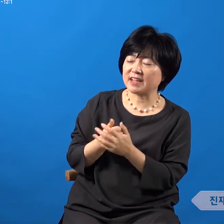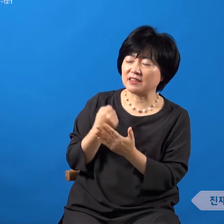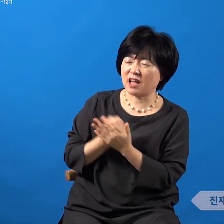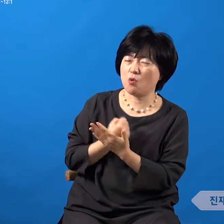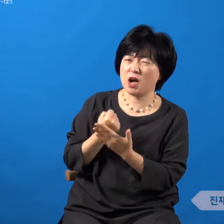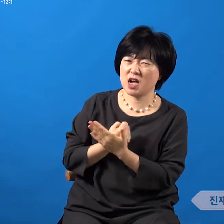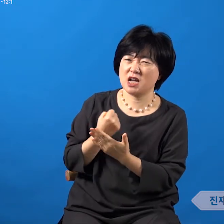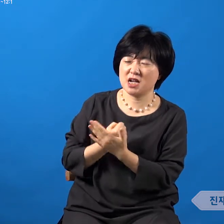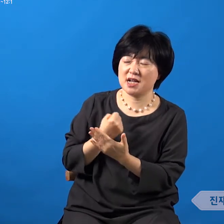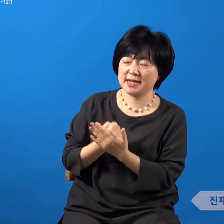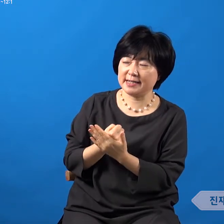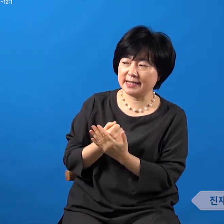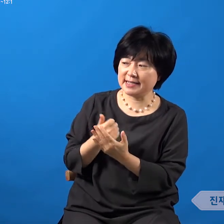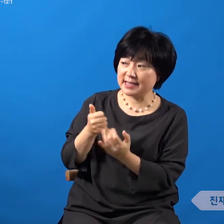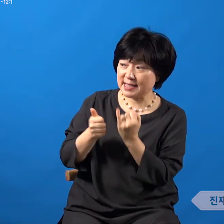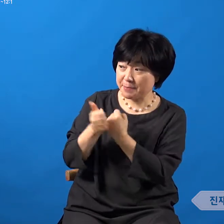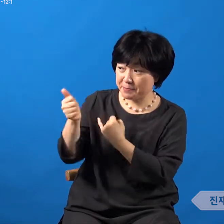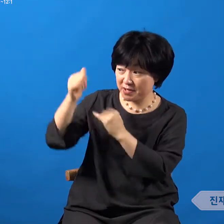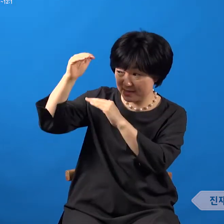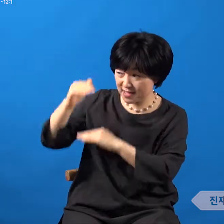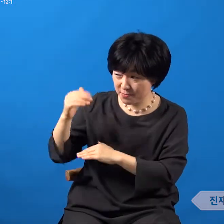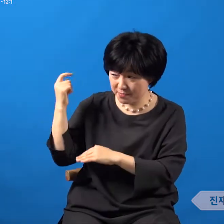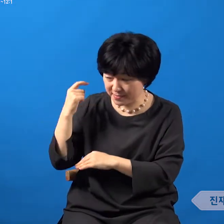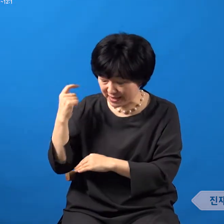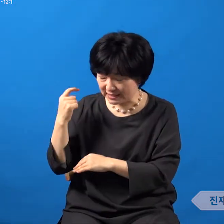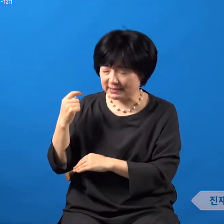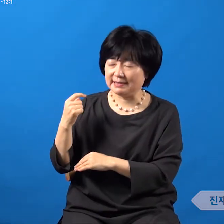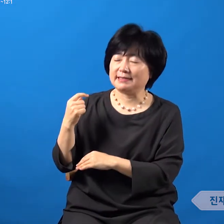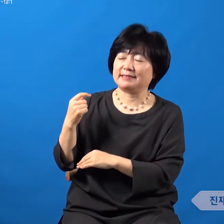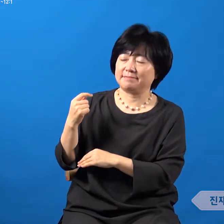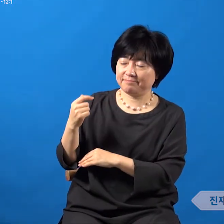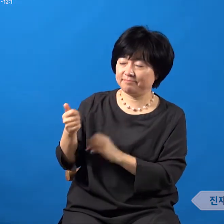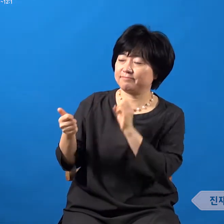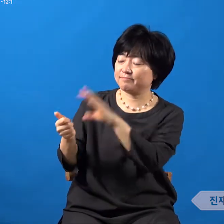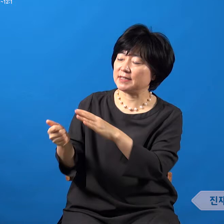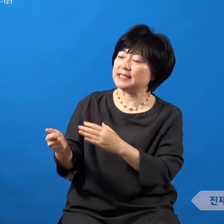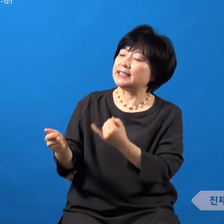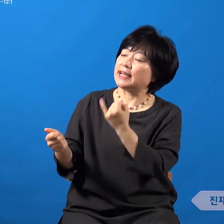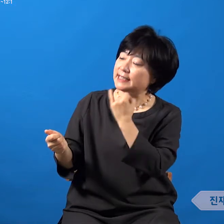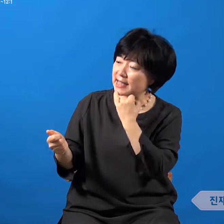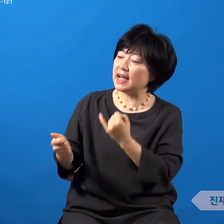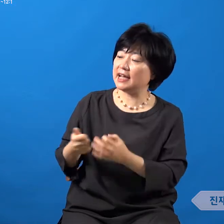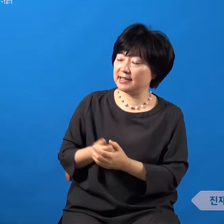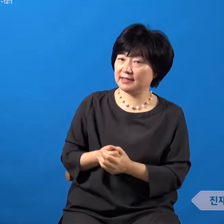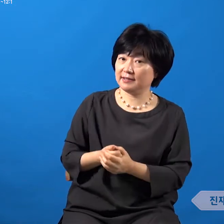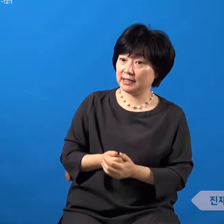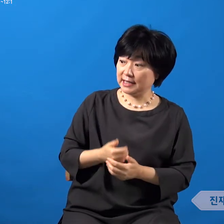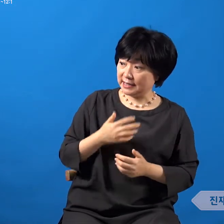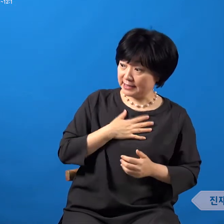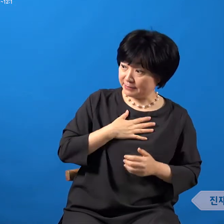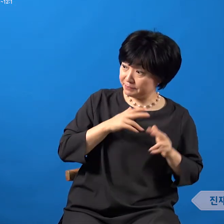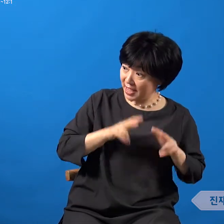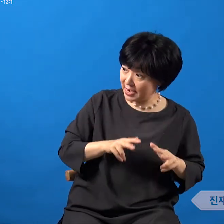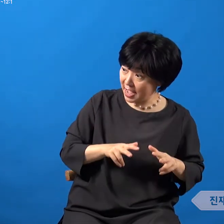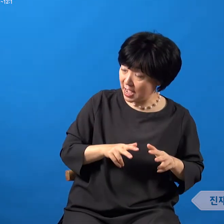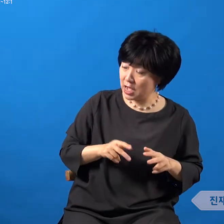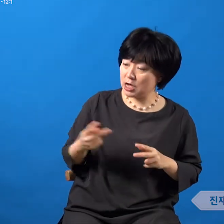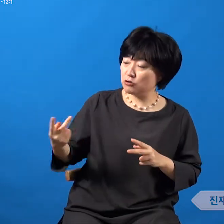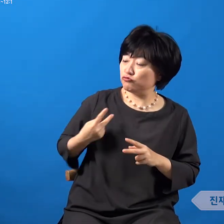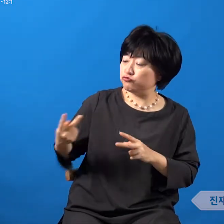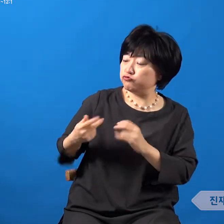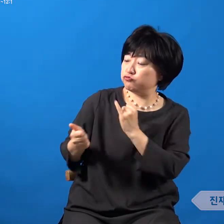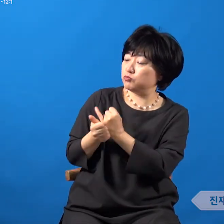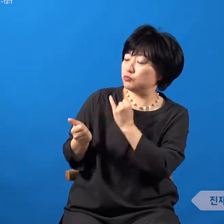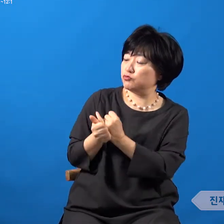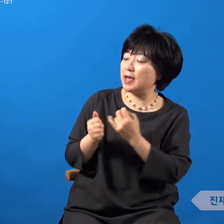분입니다. 그 남편의 이야기를 듣고 남편에게 이렇게 이야기합니다. 괜찮아요. 지금 내가 우리 두